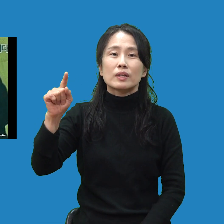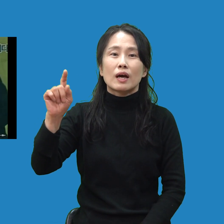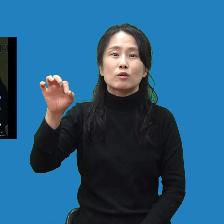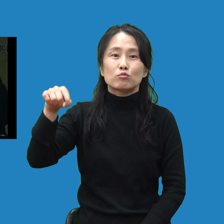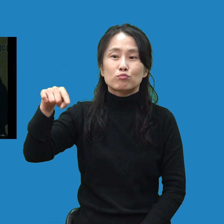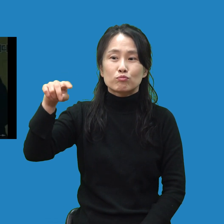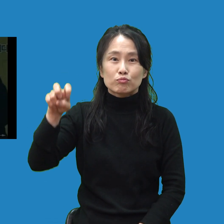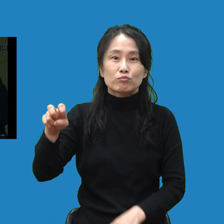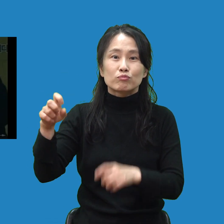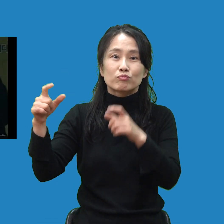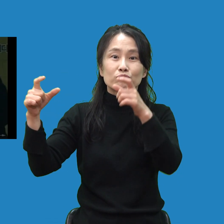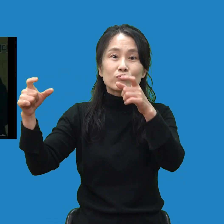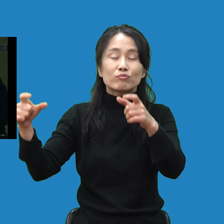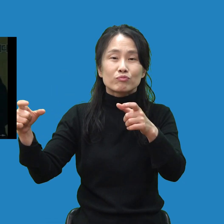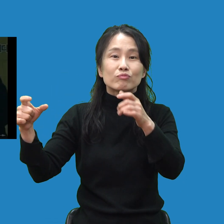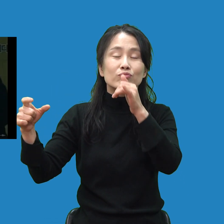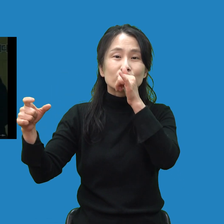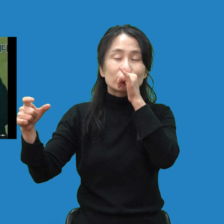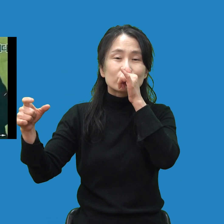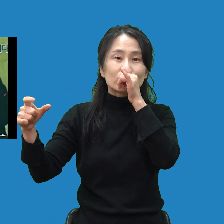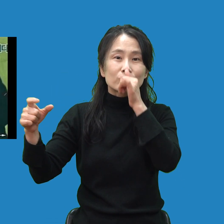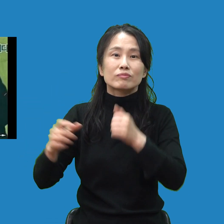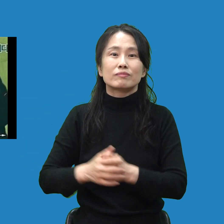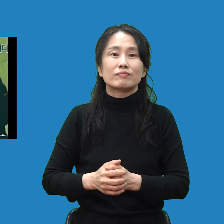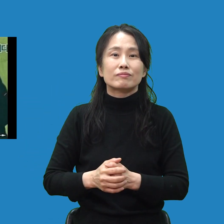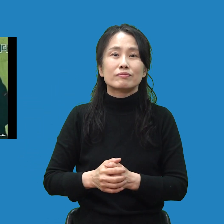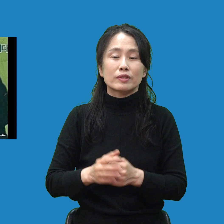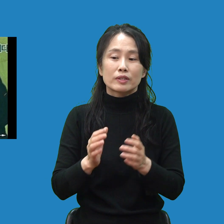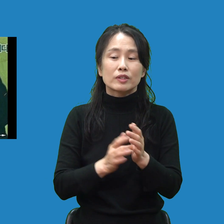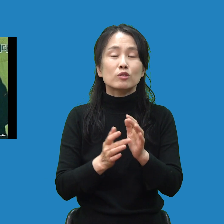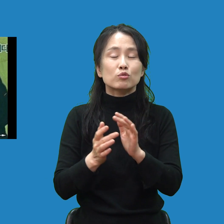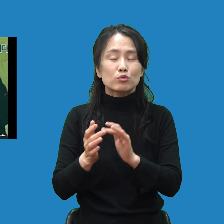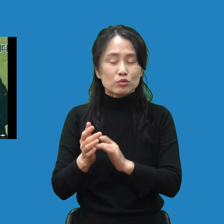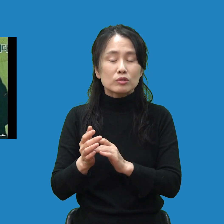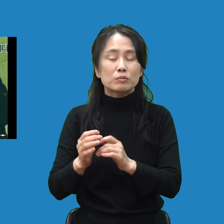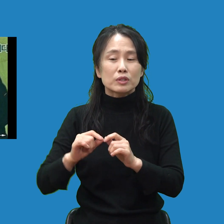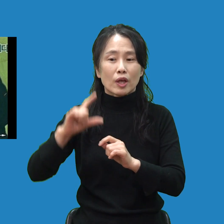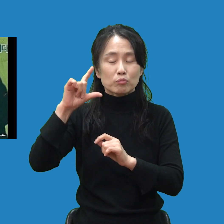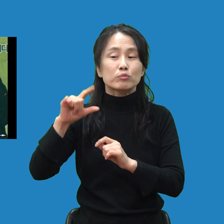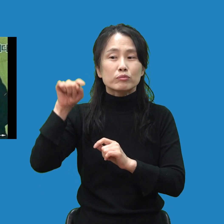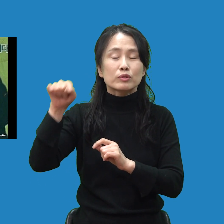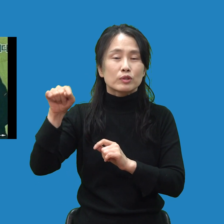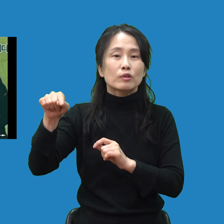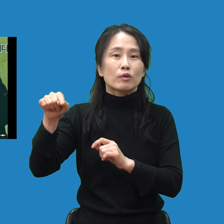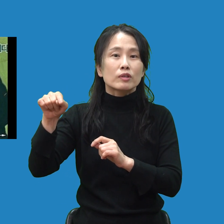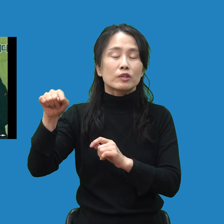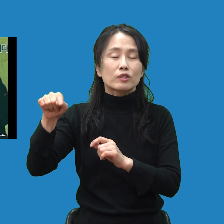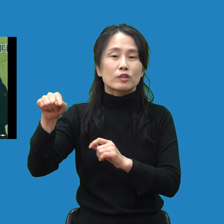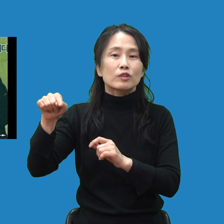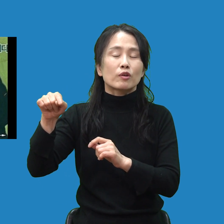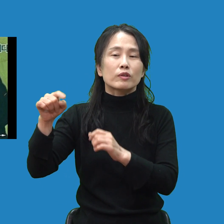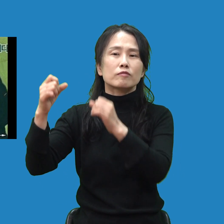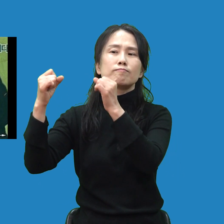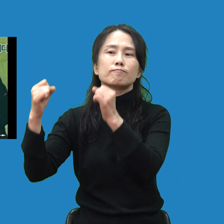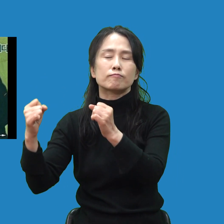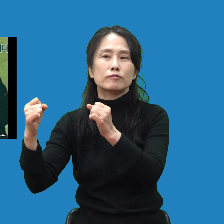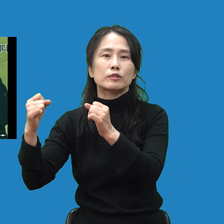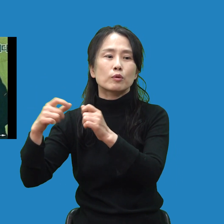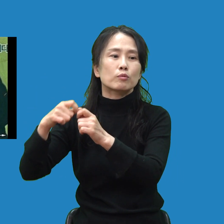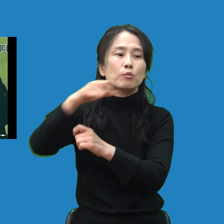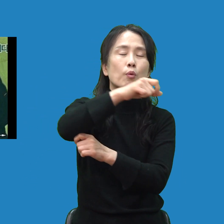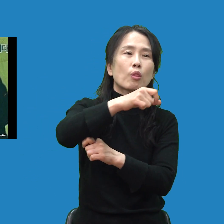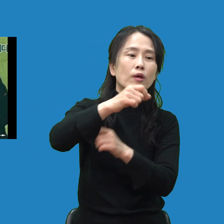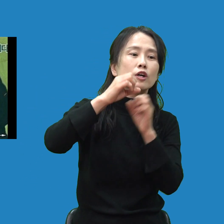가버나움이라고 하는 지역이 있습니다. 예수님께서 주로 이 가버나움에 본부를 두시고 여러